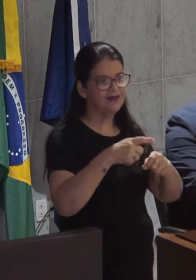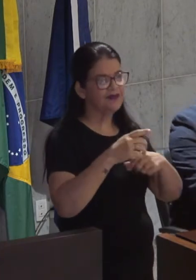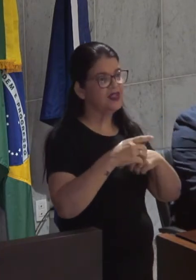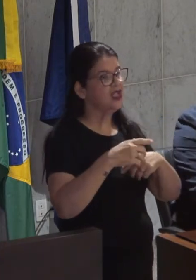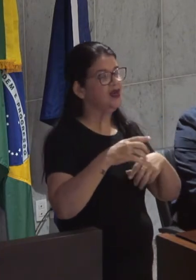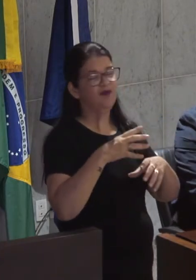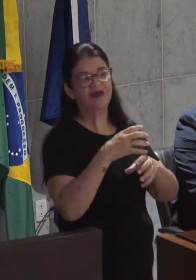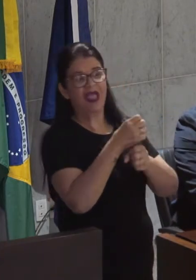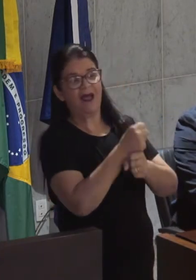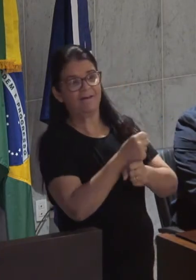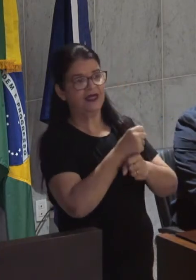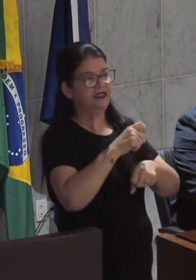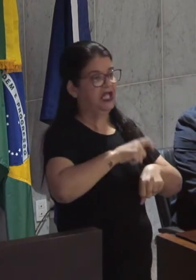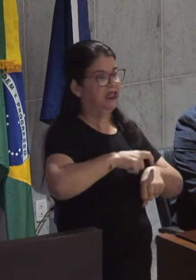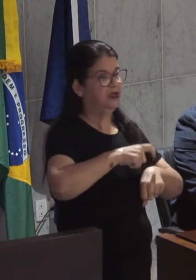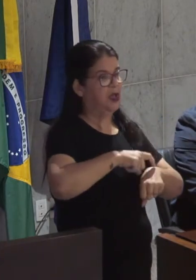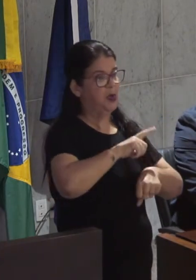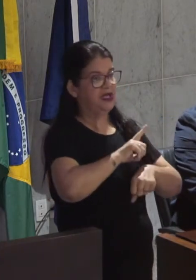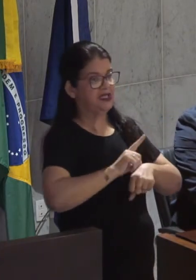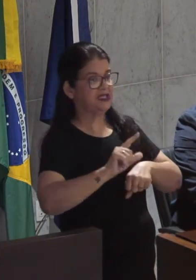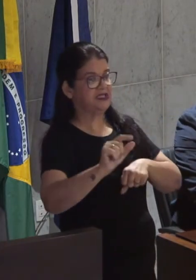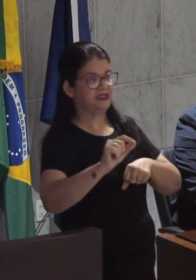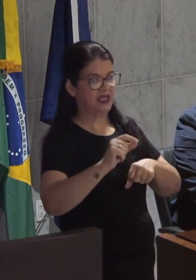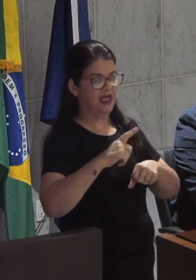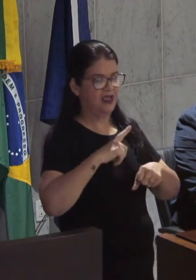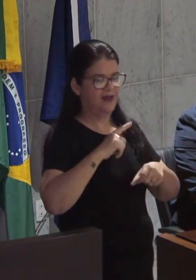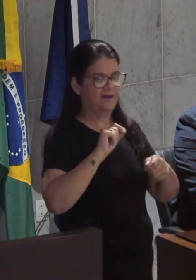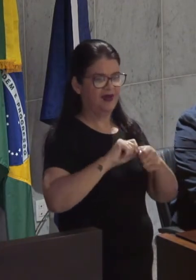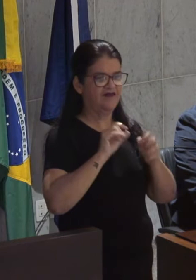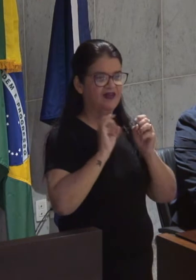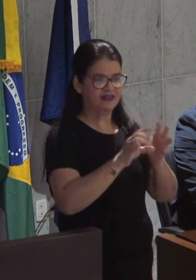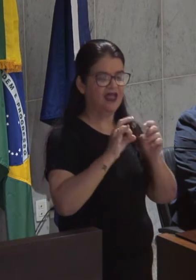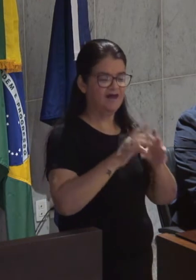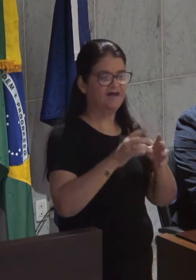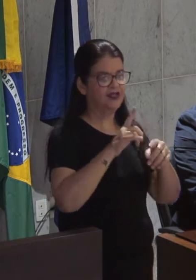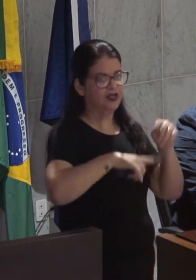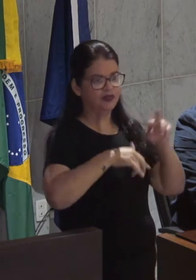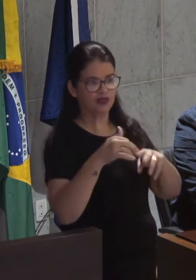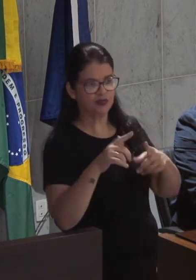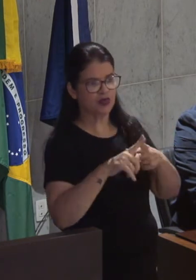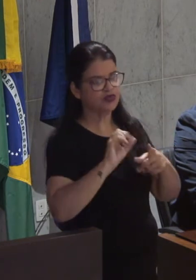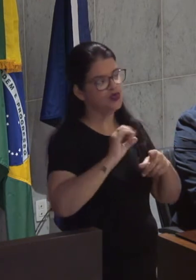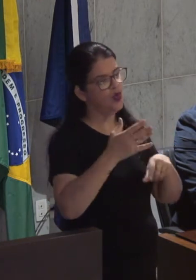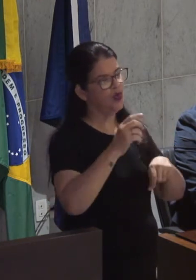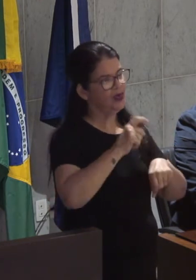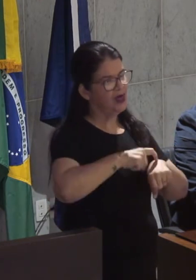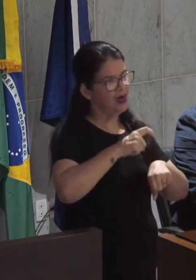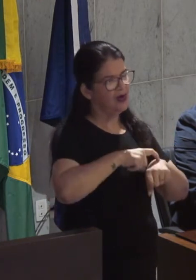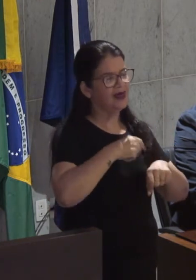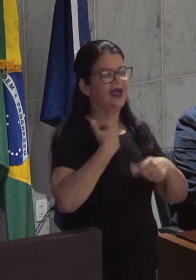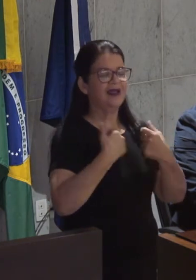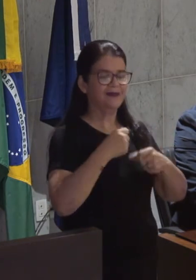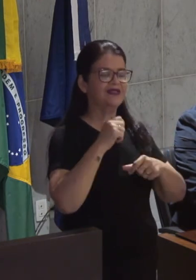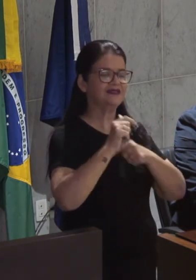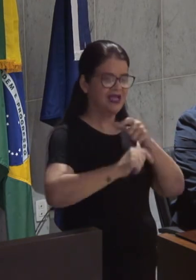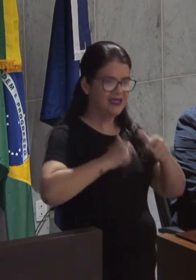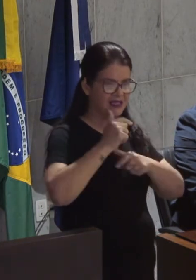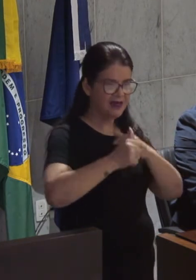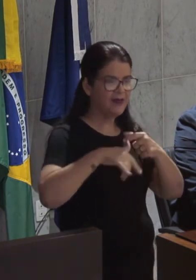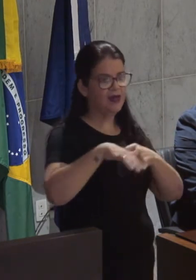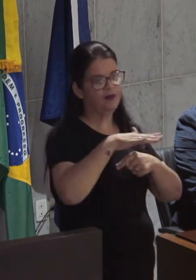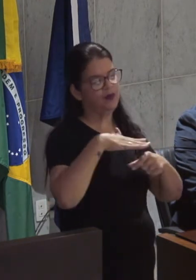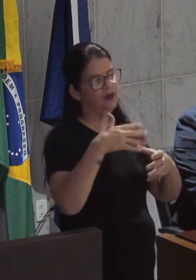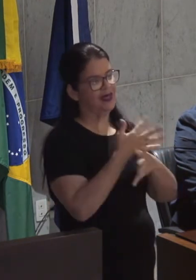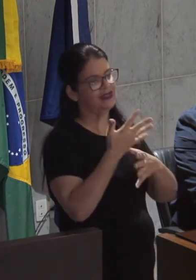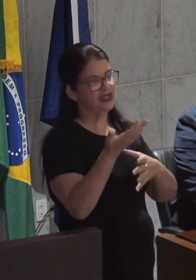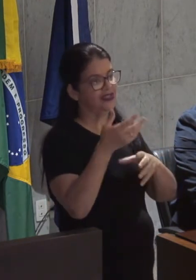hora de sair para fazer a sua venda dos seus produtos ou na hora que precisar do serviço público e na cidade. A gente quer